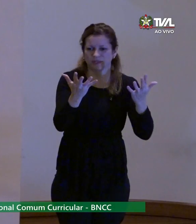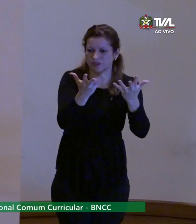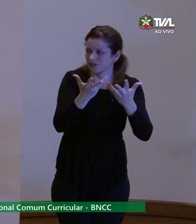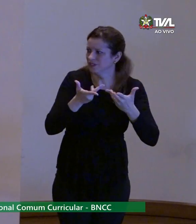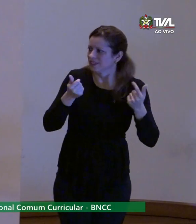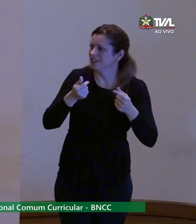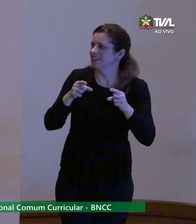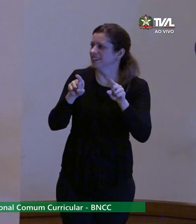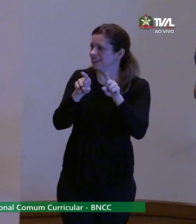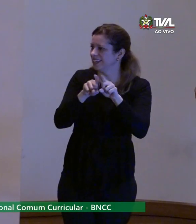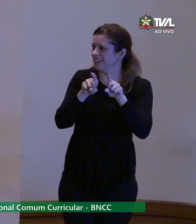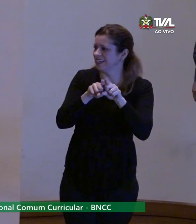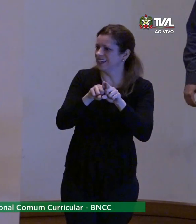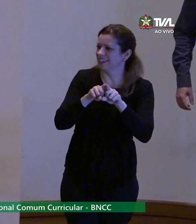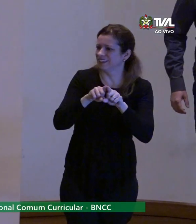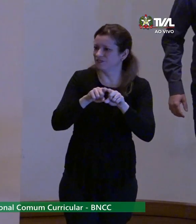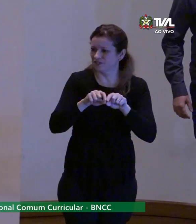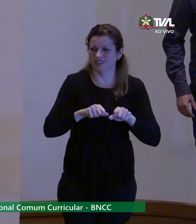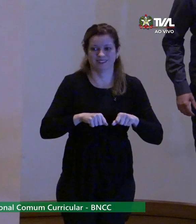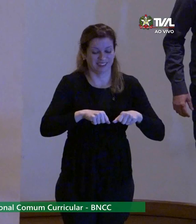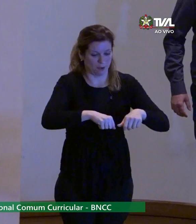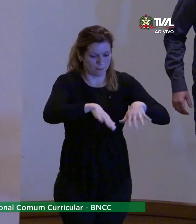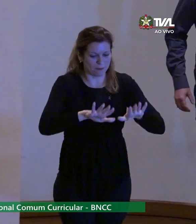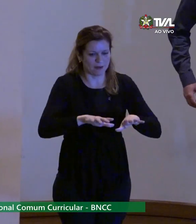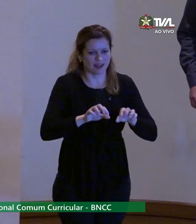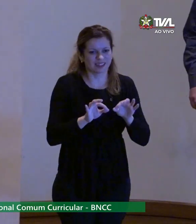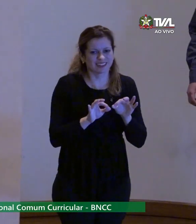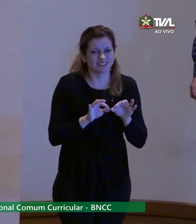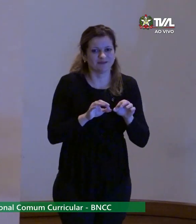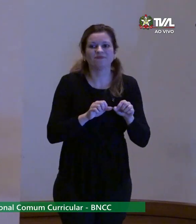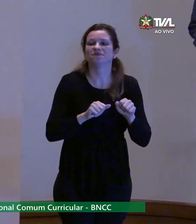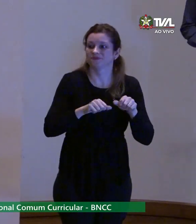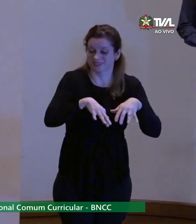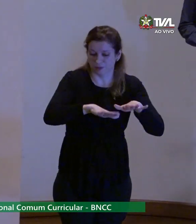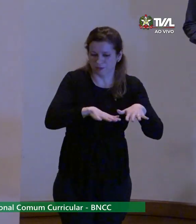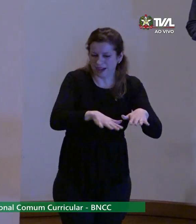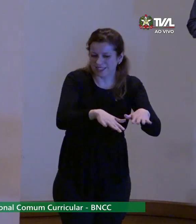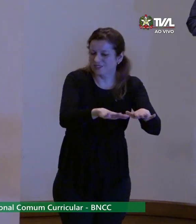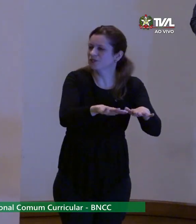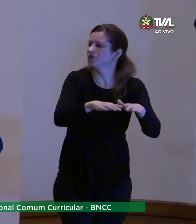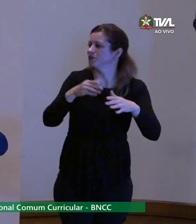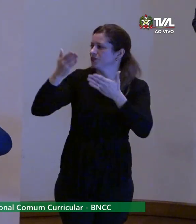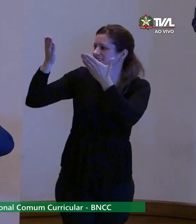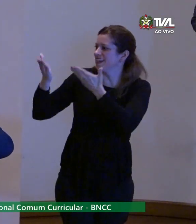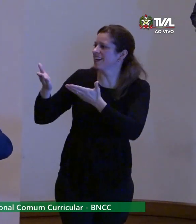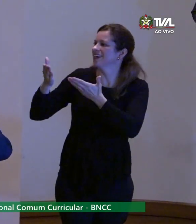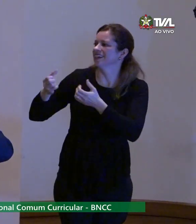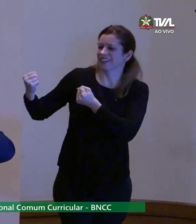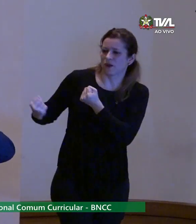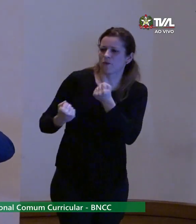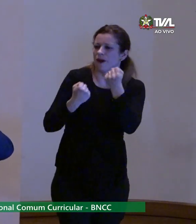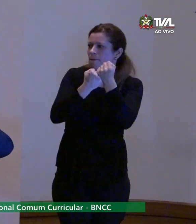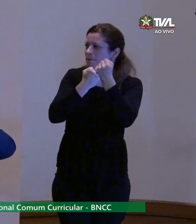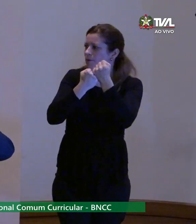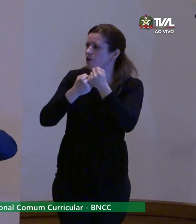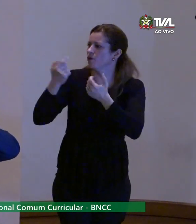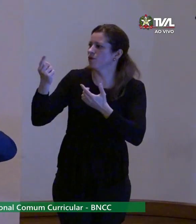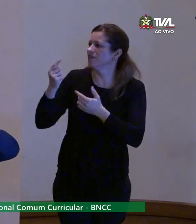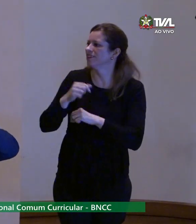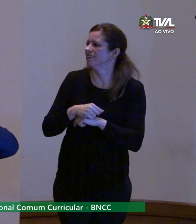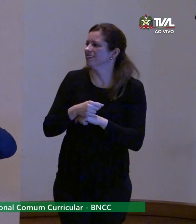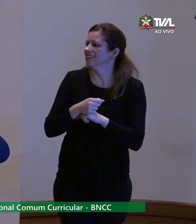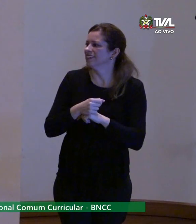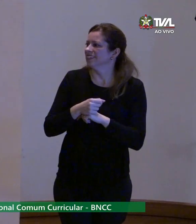fez essas bolsinhas que vocês receberam a quem chegou cedinho hoje aqui viu que elas estavam ainda